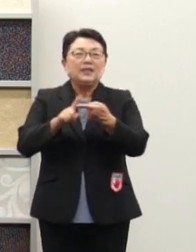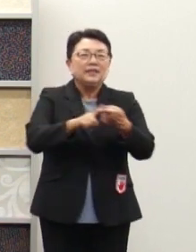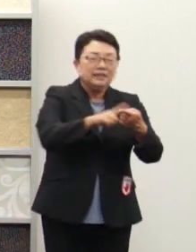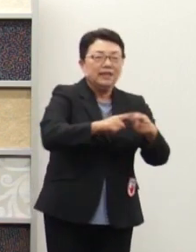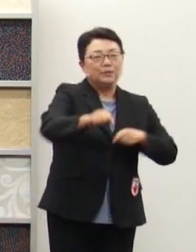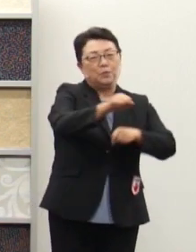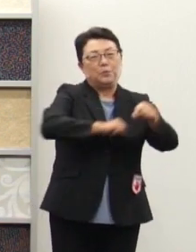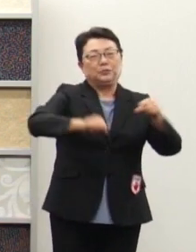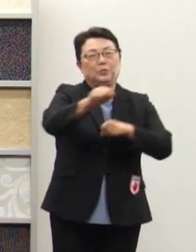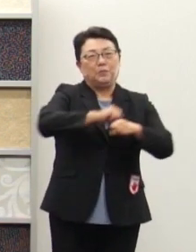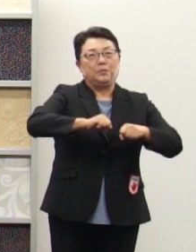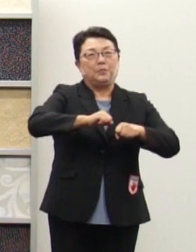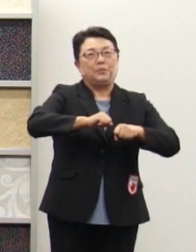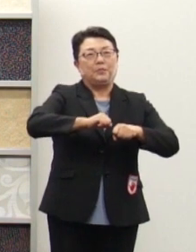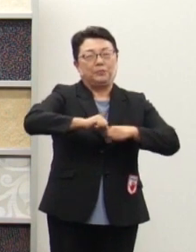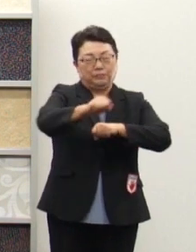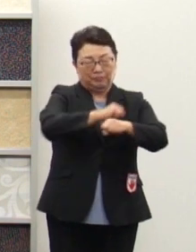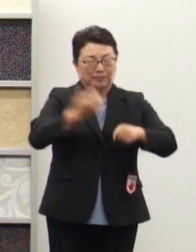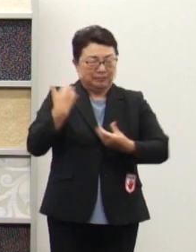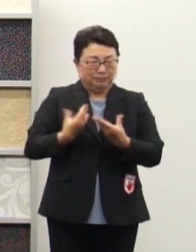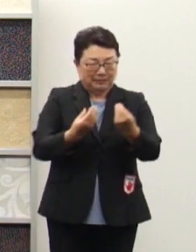と考えております。